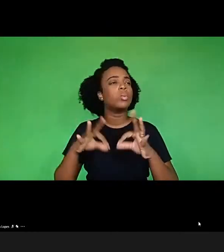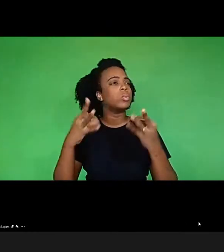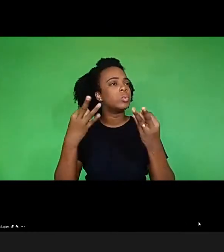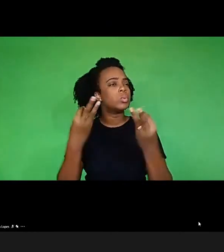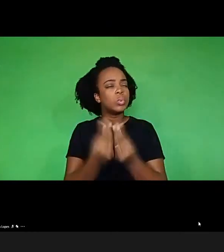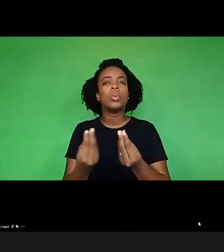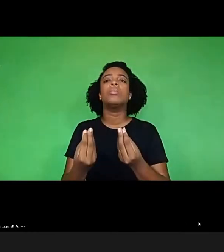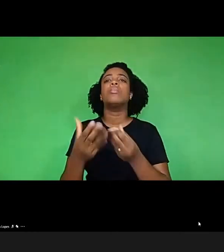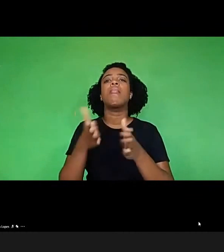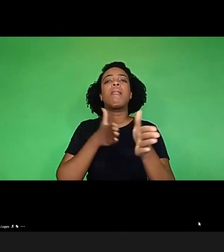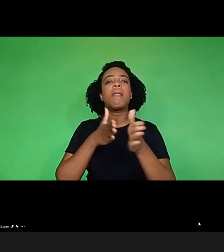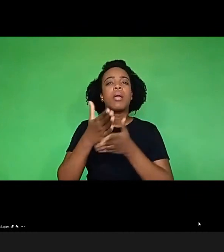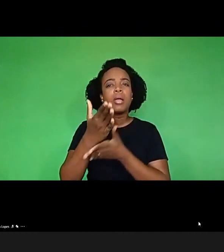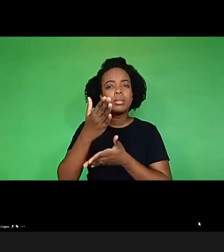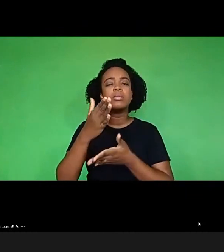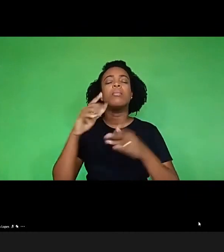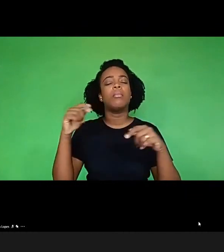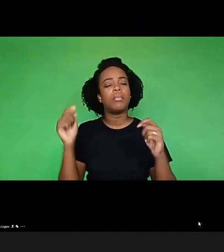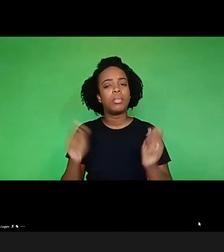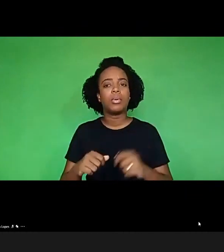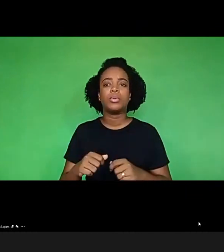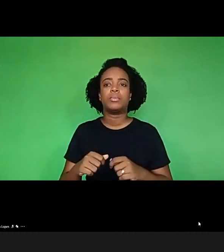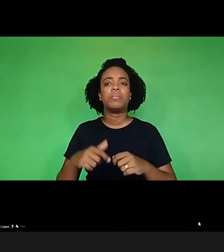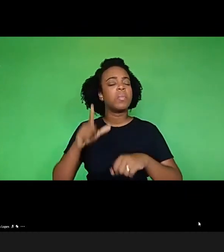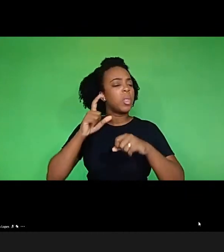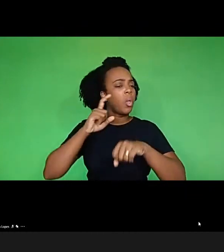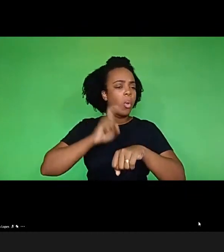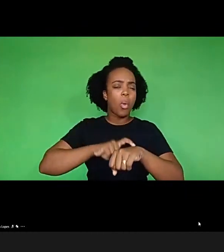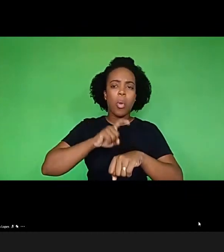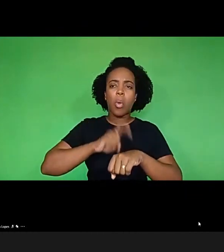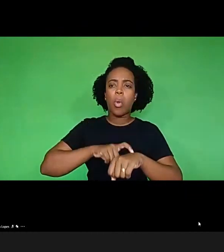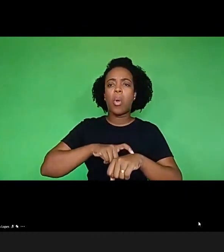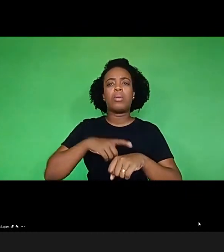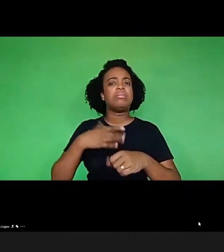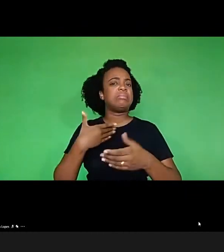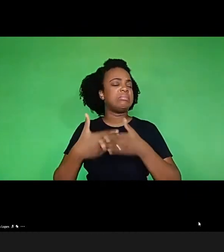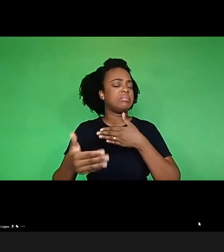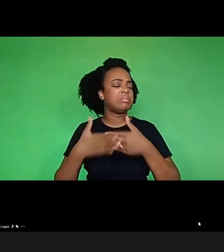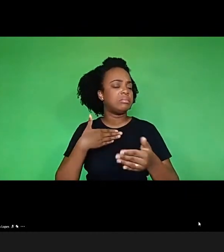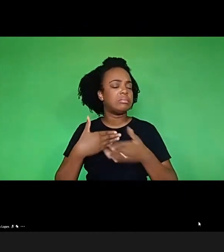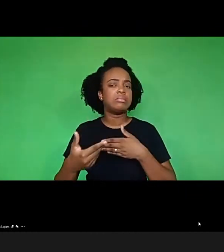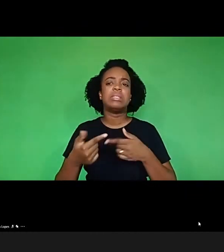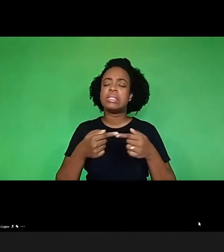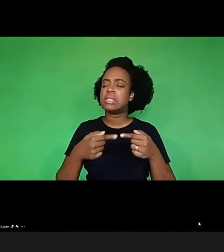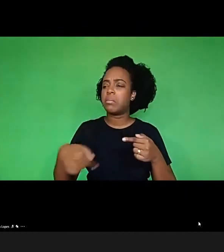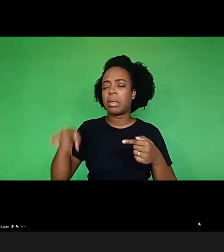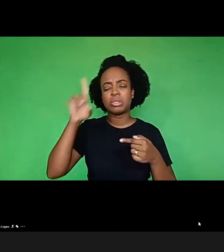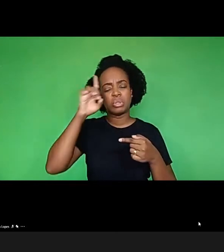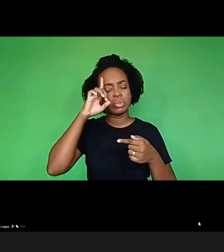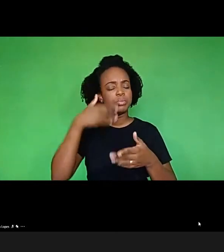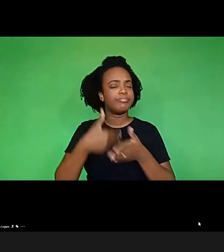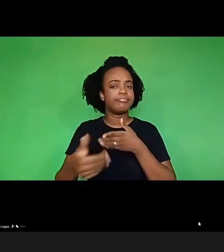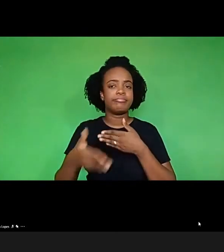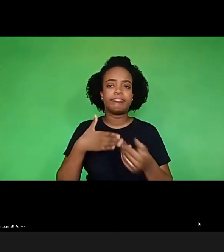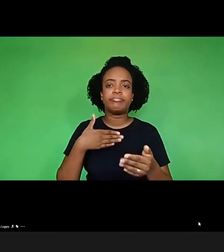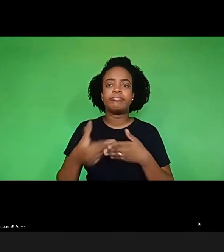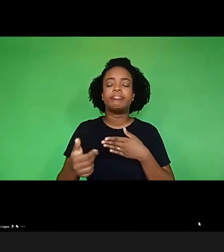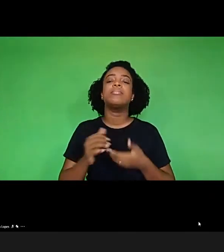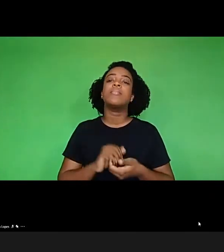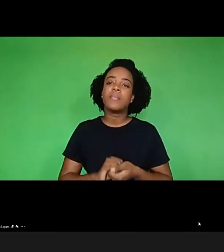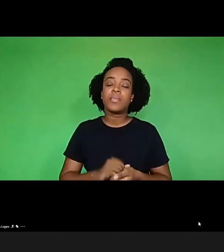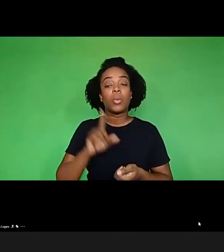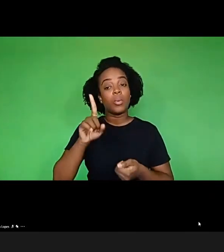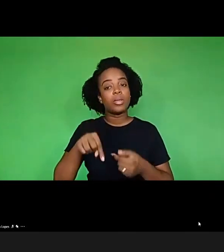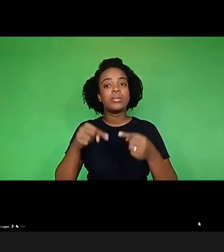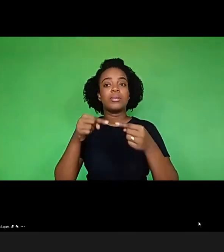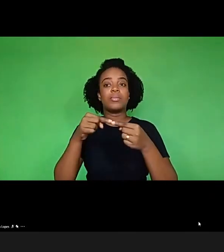lá em qualquer horário do dia, qualquer horário da semana. Então, essas serão as atividades síncronas. Lá a gente pode